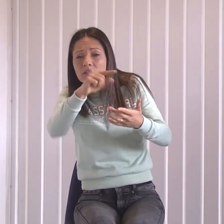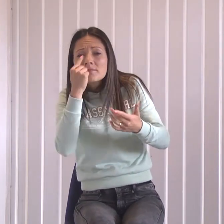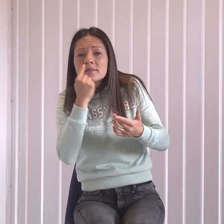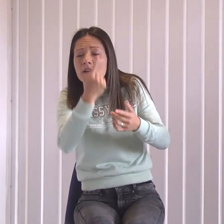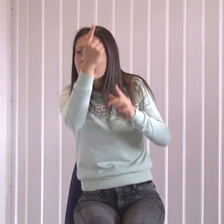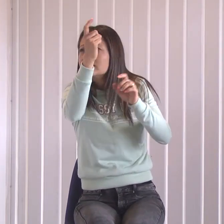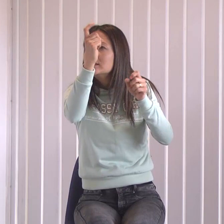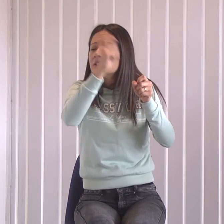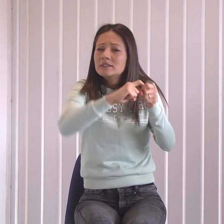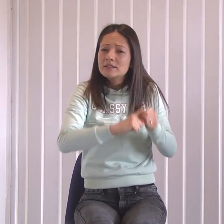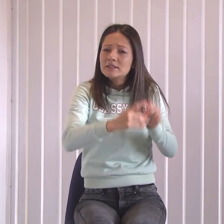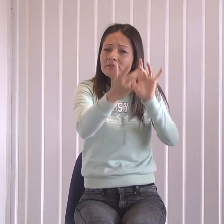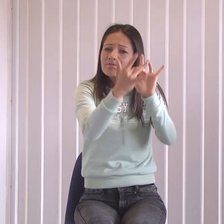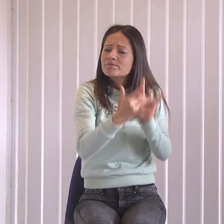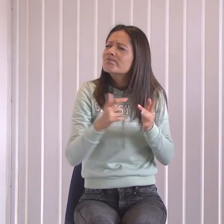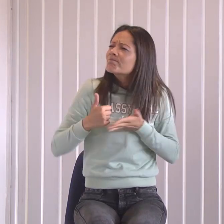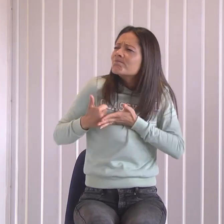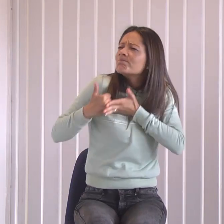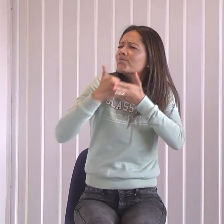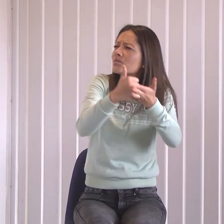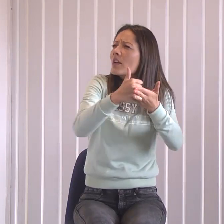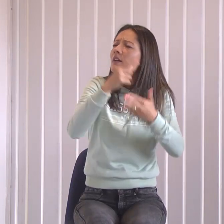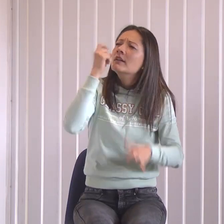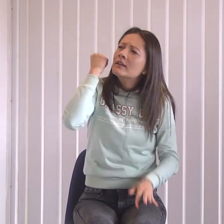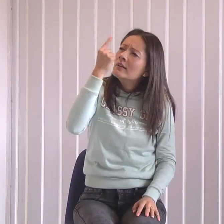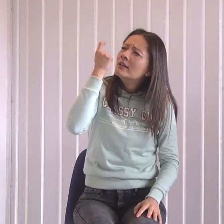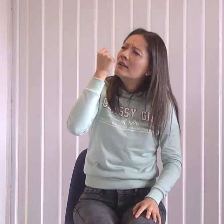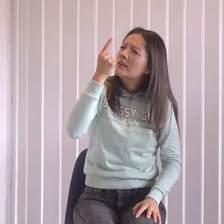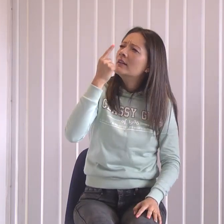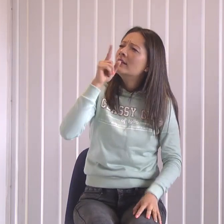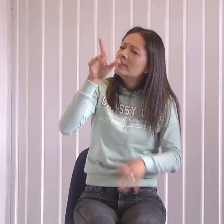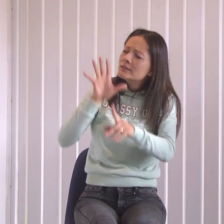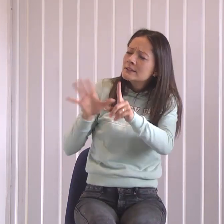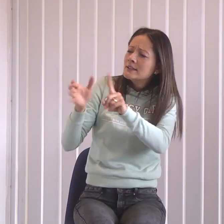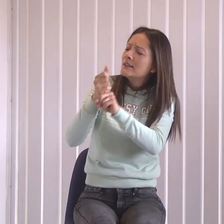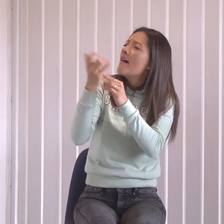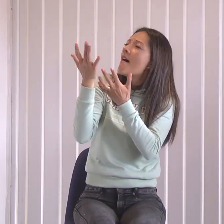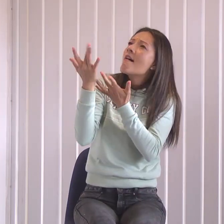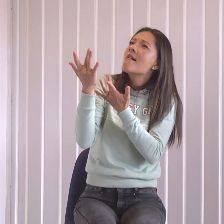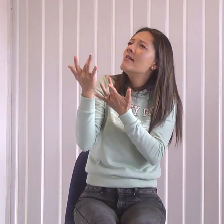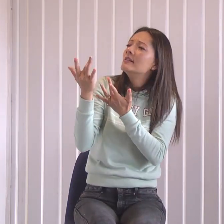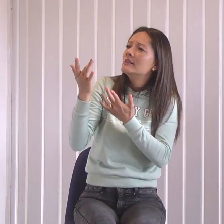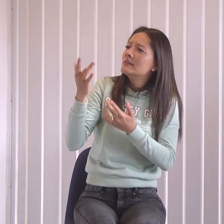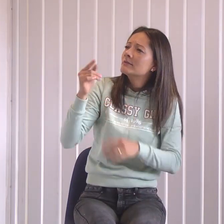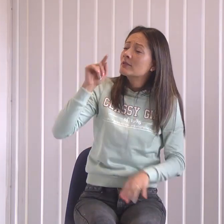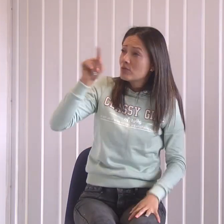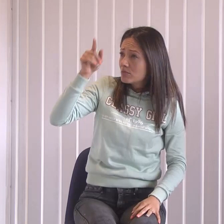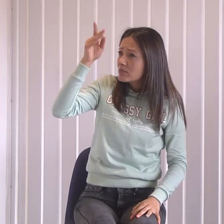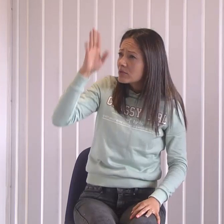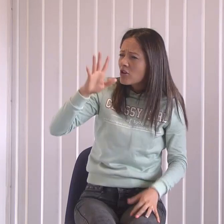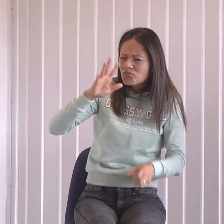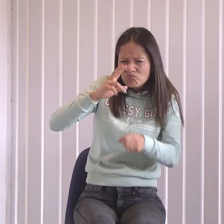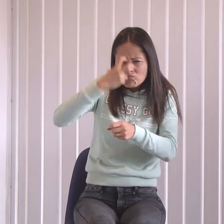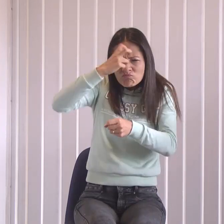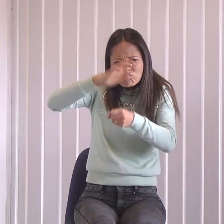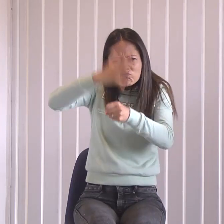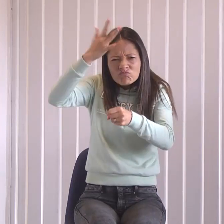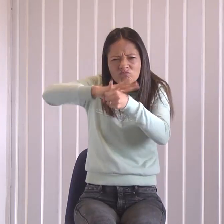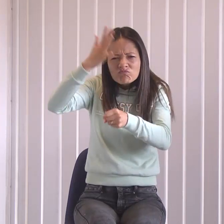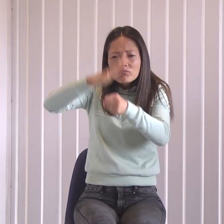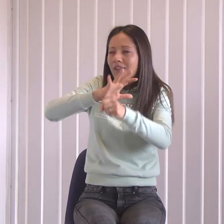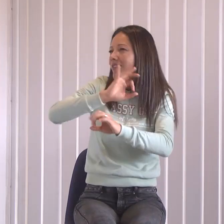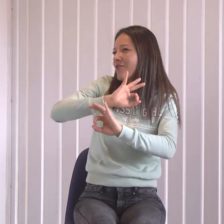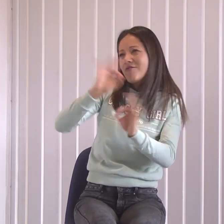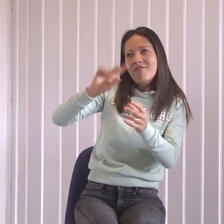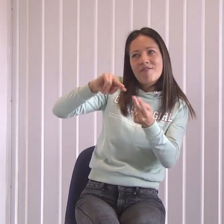hoy por primera vez, ayúdalos también a comprender que en ti hay esperanza, que tú no eres un Dios iracundo, que tú no eres